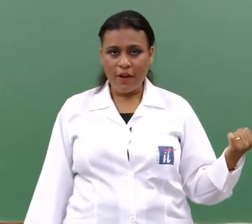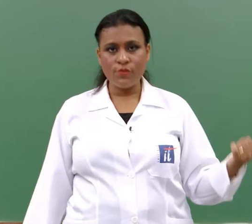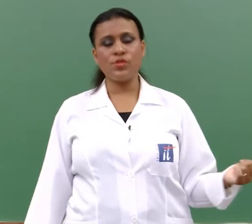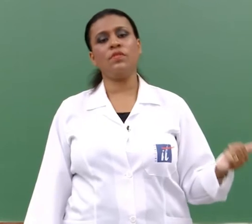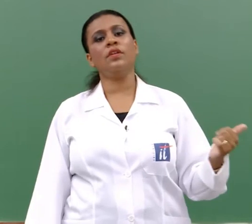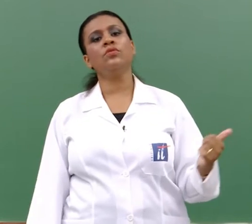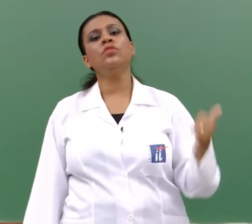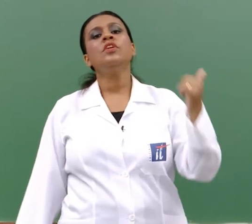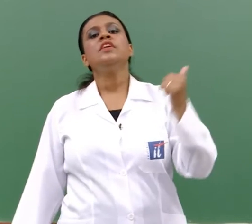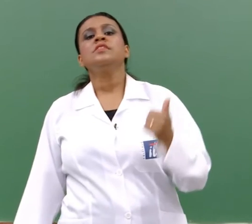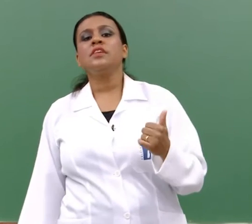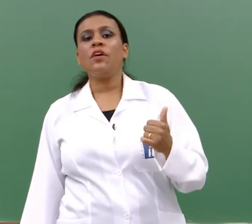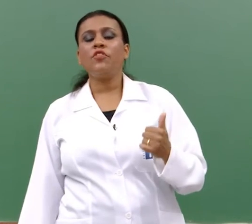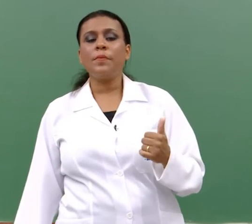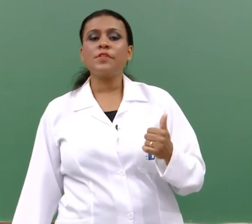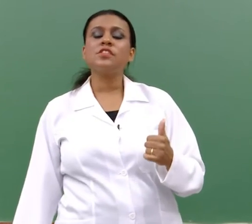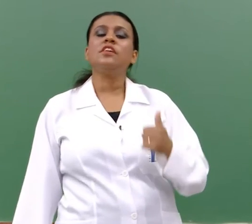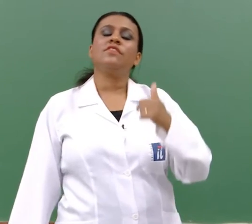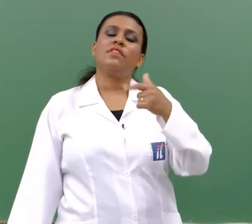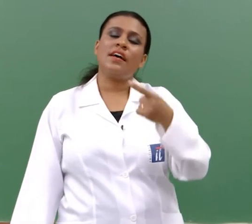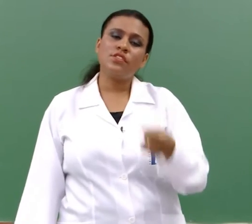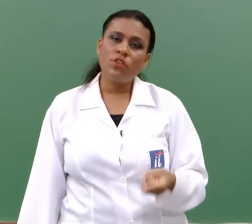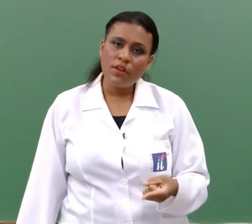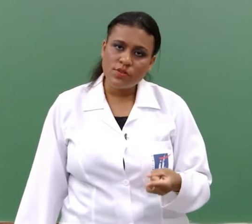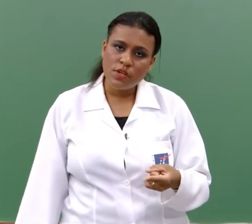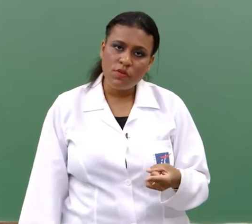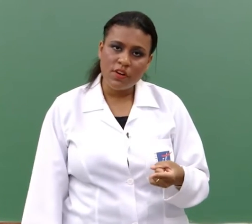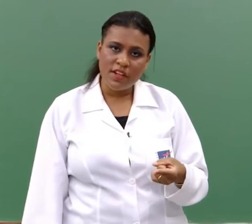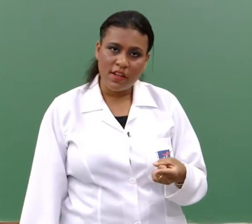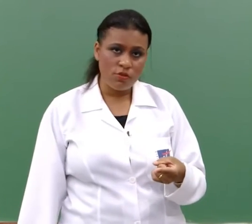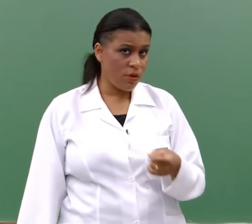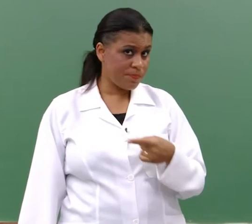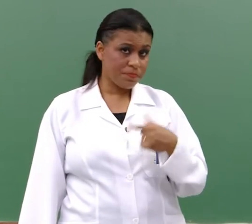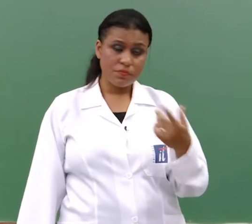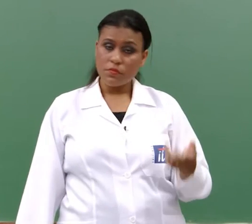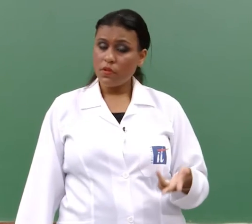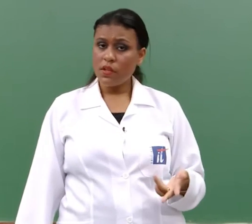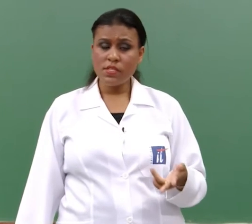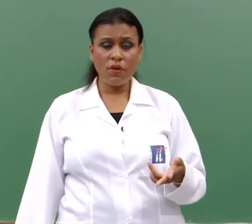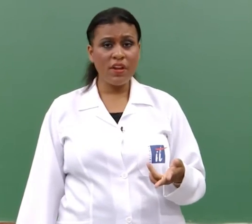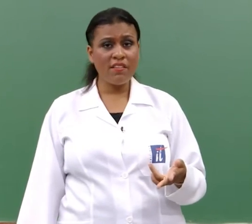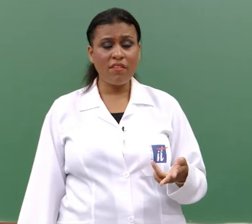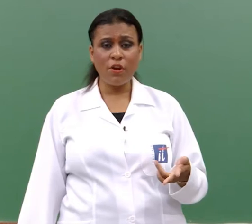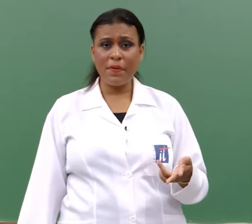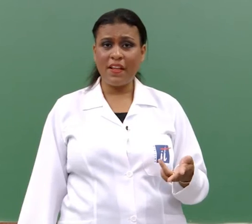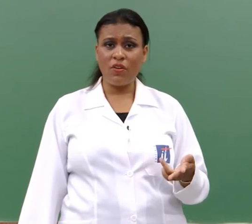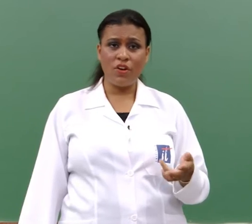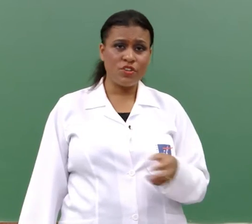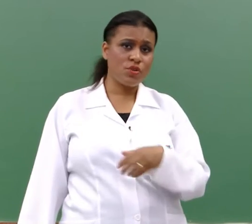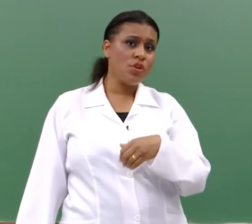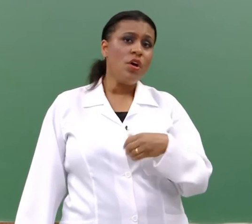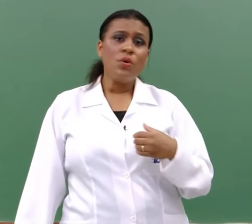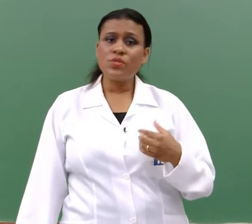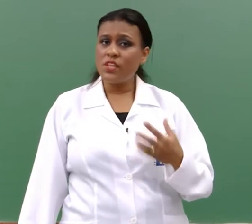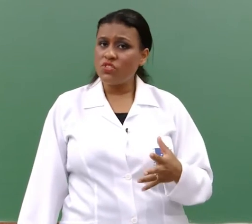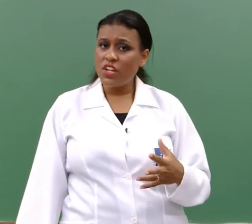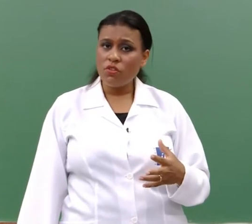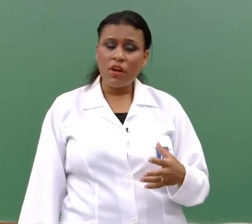lá com o seu aluno. Se não for possível, acione o seu coordenador. seu orientador pedagógico, o seu diretor